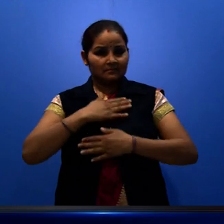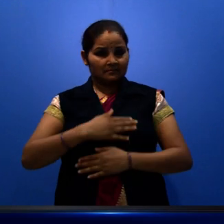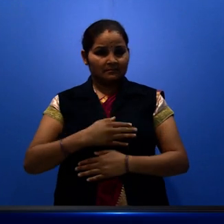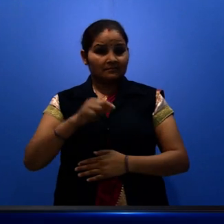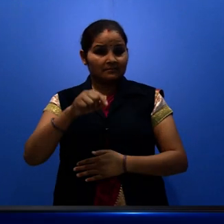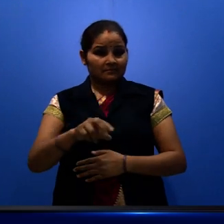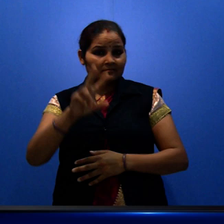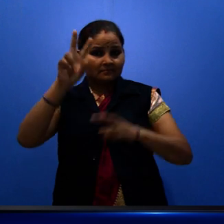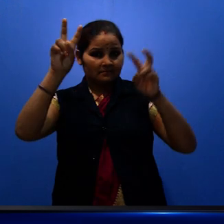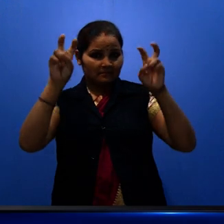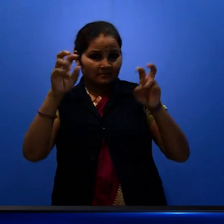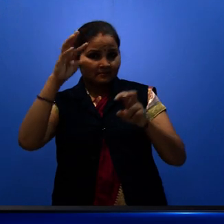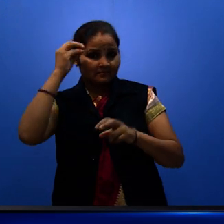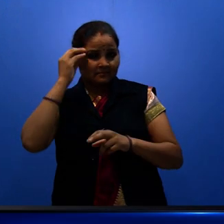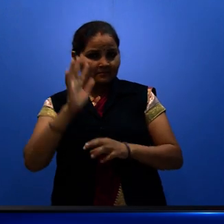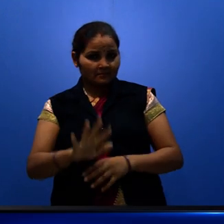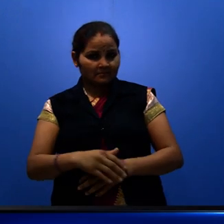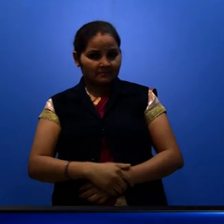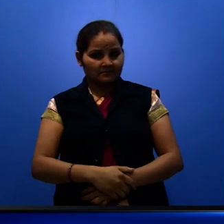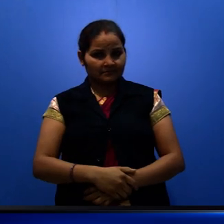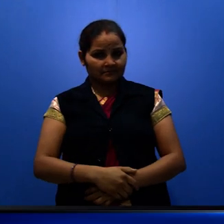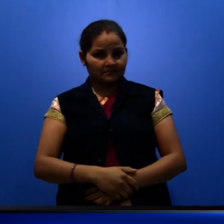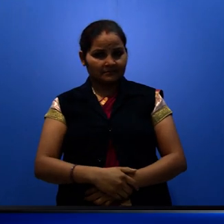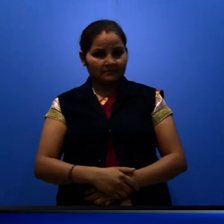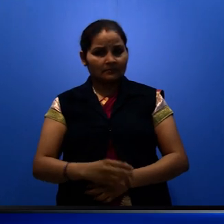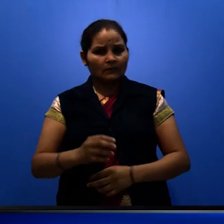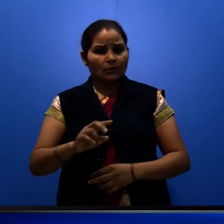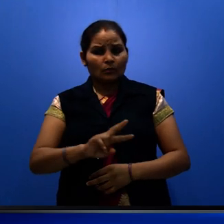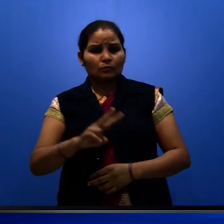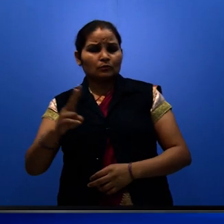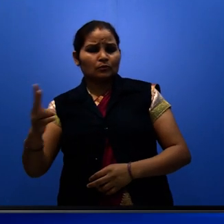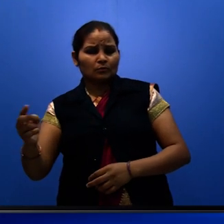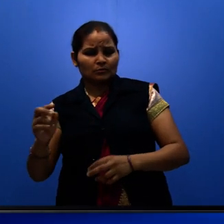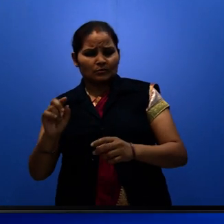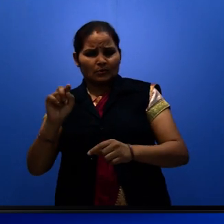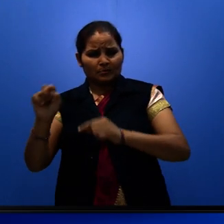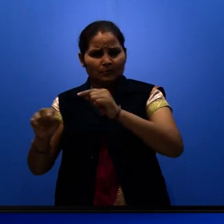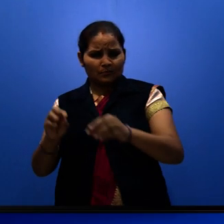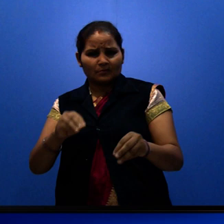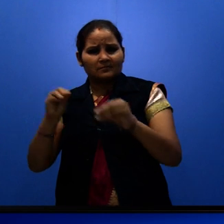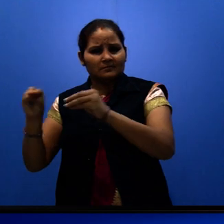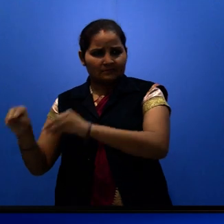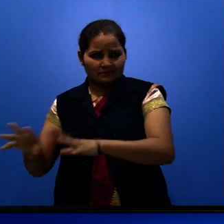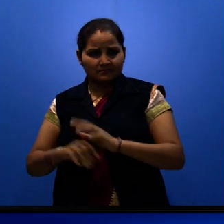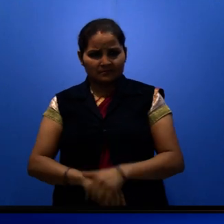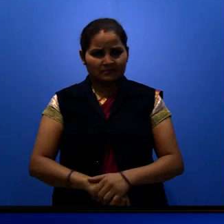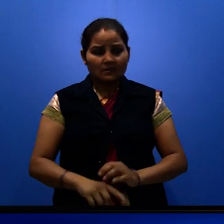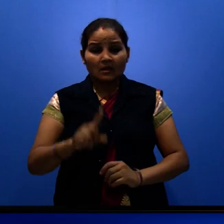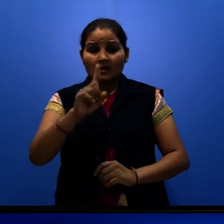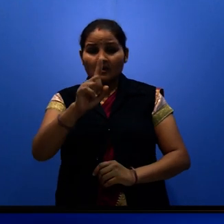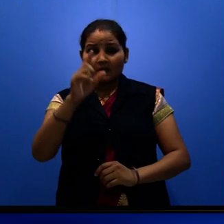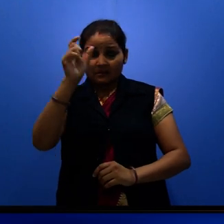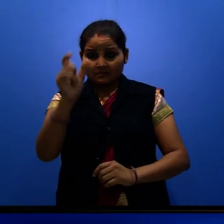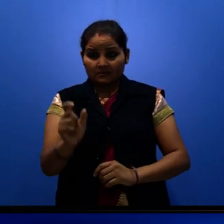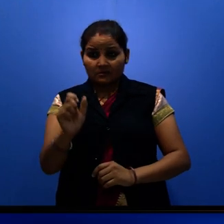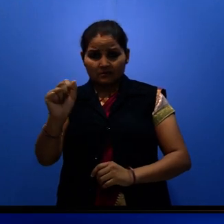शांति। आज की शिक्षा प्रद कहानी का शीर्षक है दोष दृष्टि का त्याग करें। एक व्यक्ति